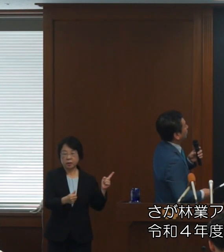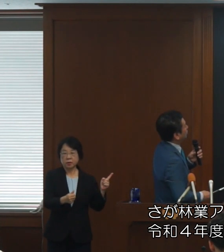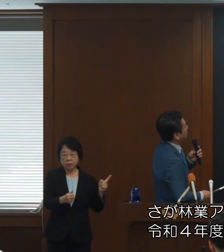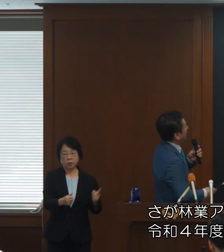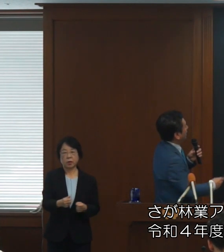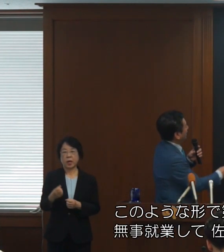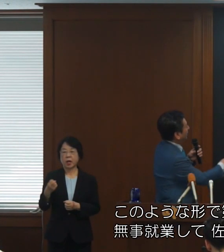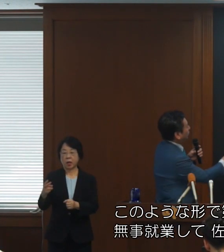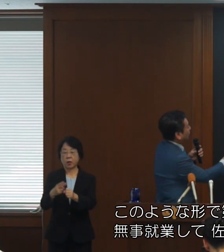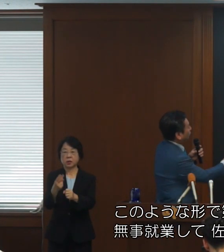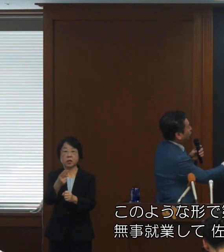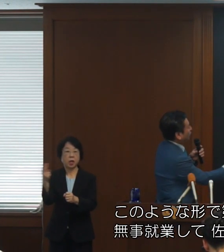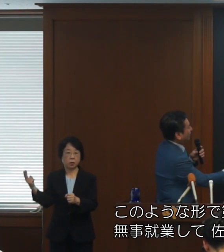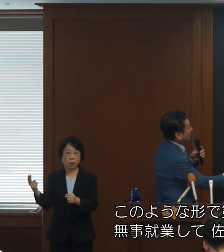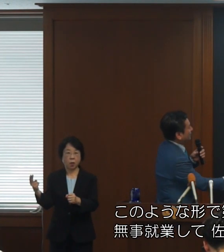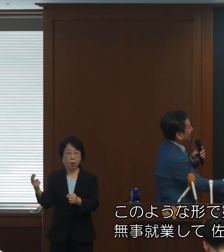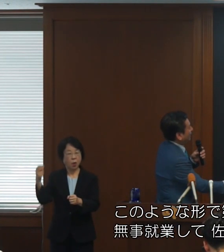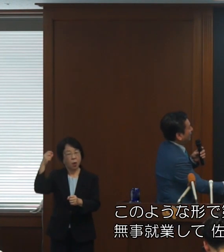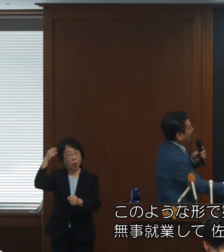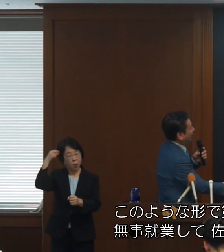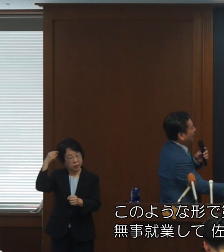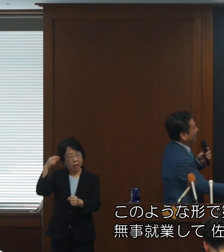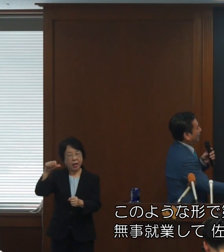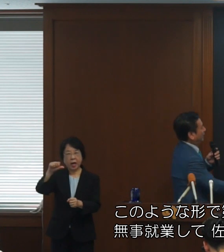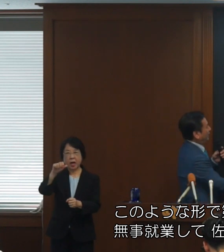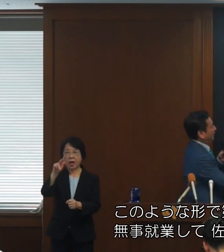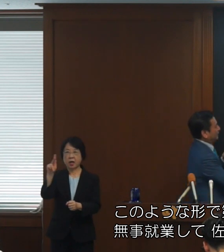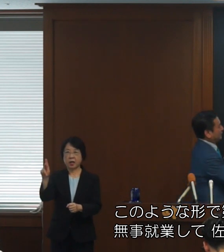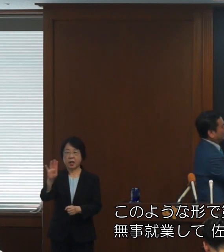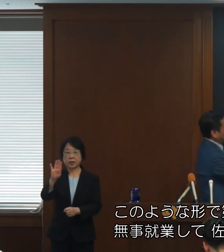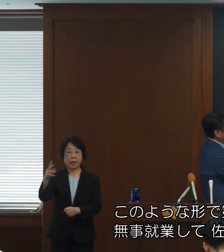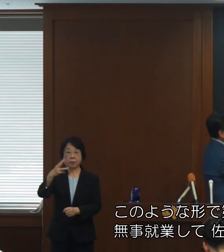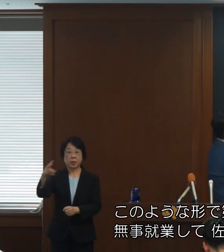令和4年度から開校してこのような形で